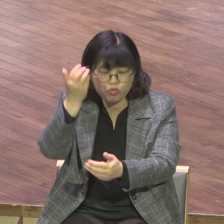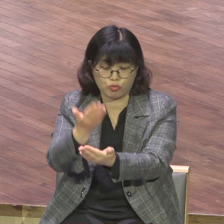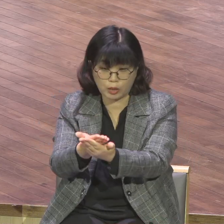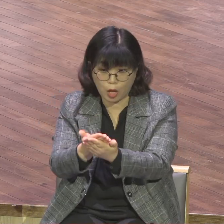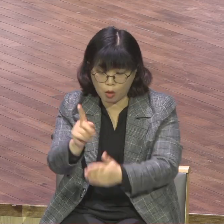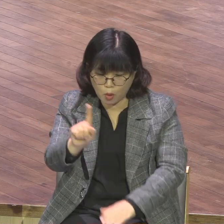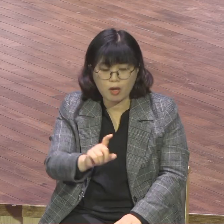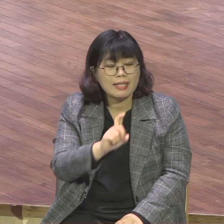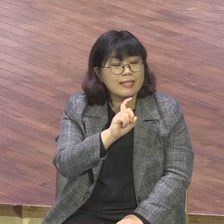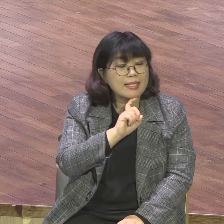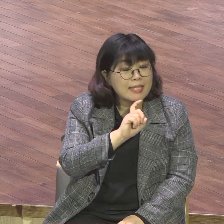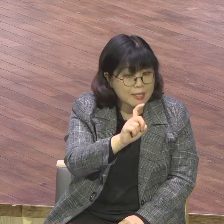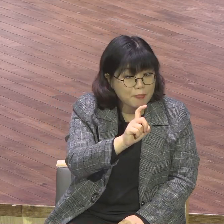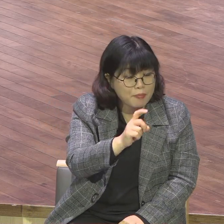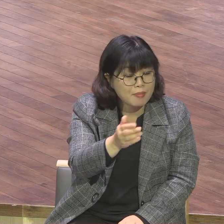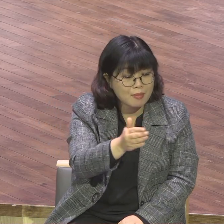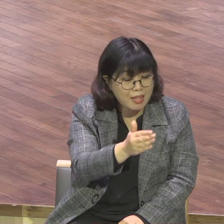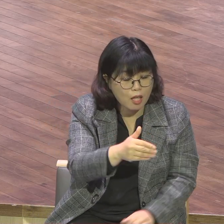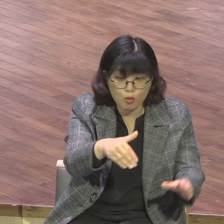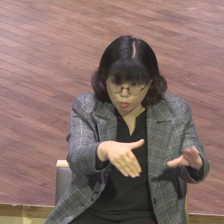완전 다릅니다.